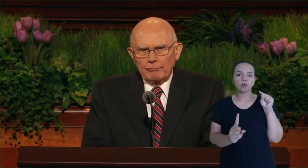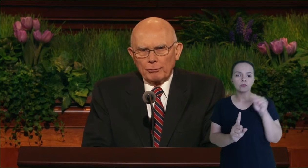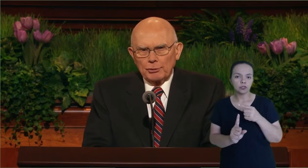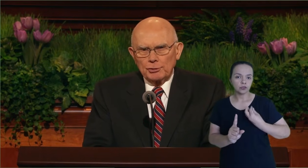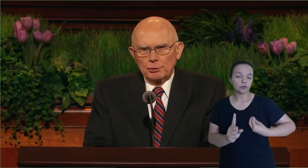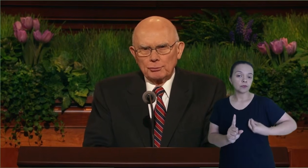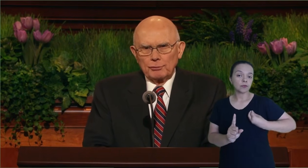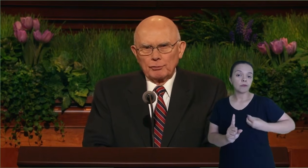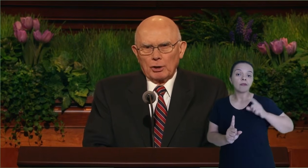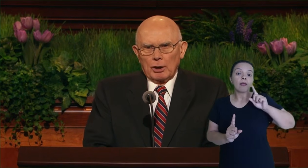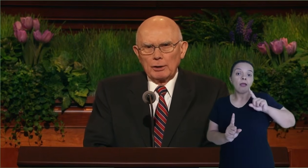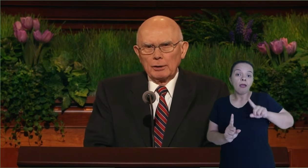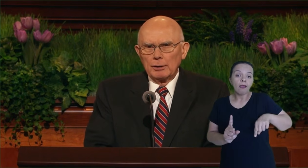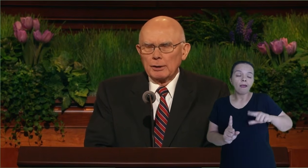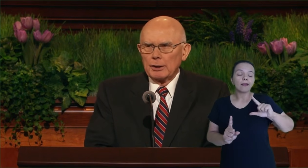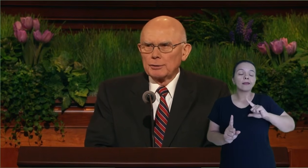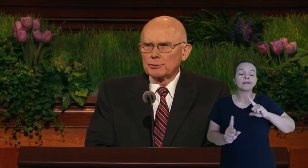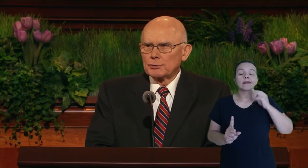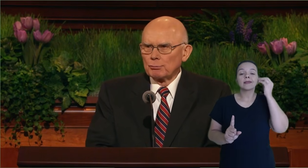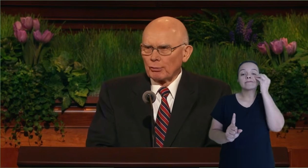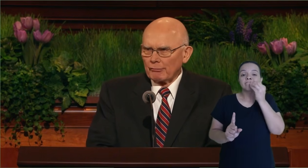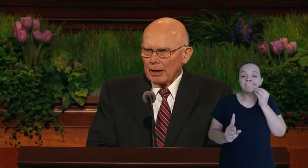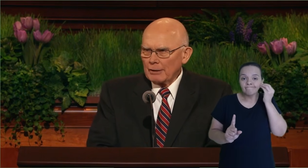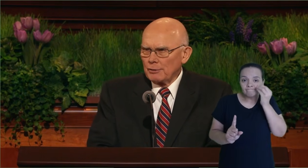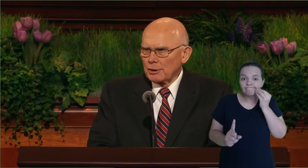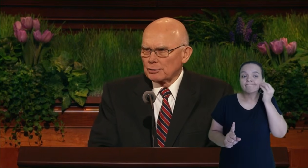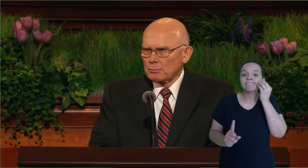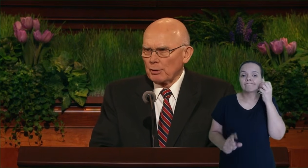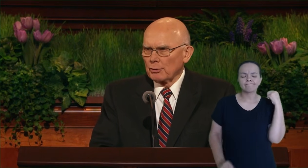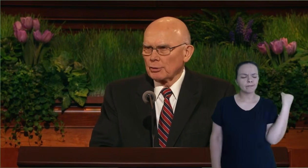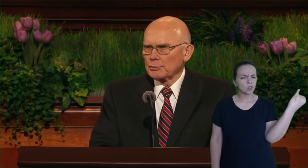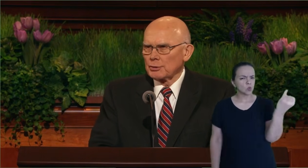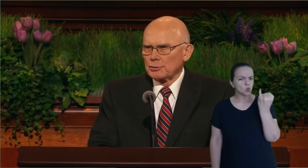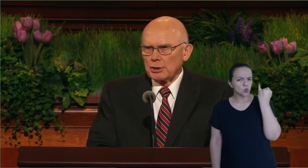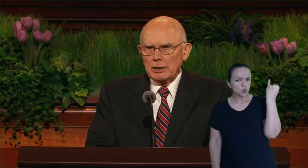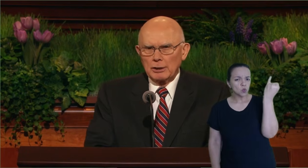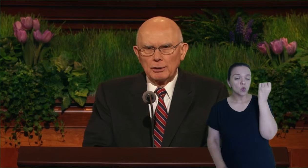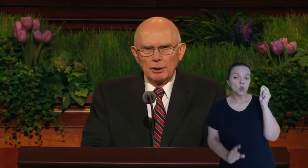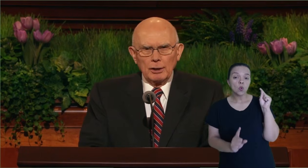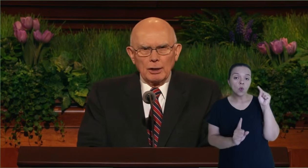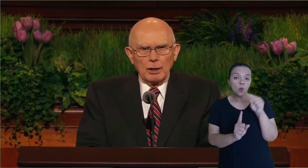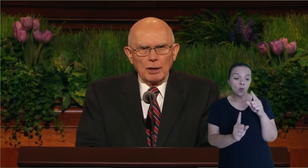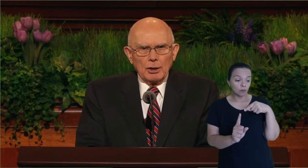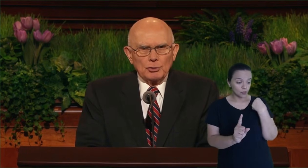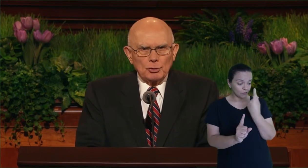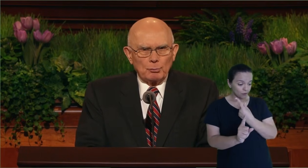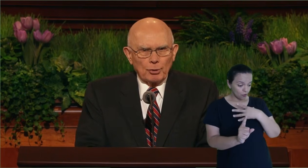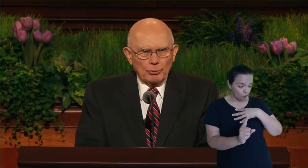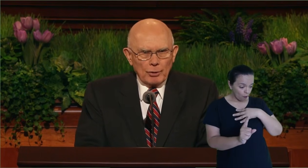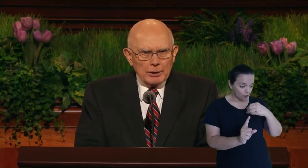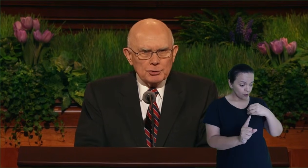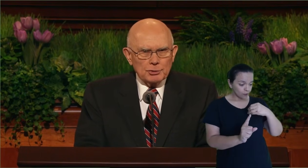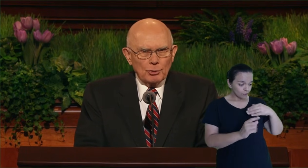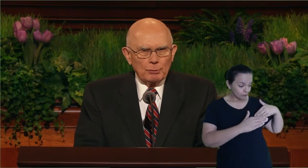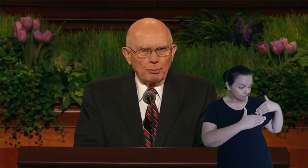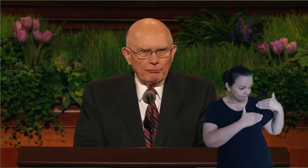O propósito da vida mortal para os filhos de Deus é proporcionar as experiências necessárias a fim